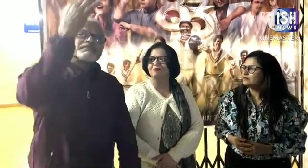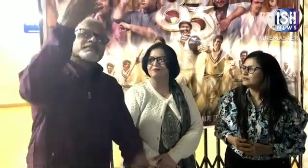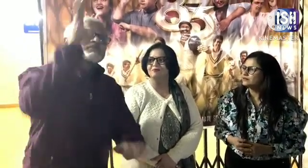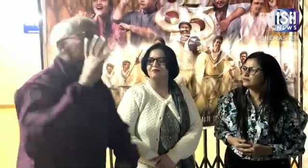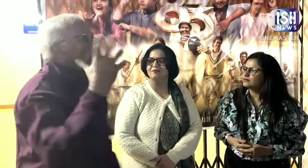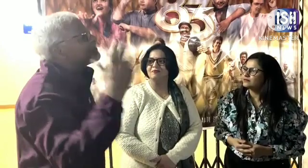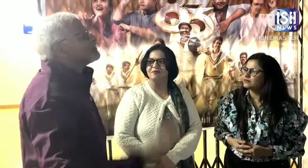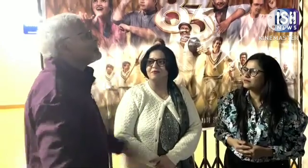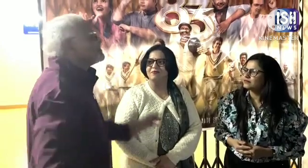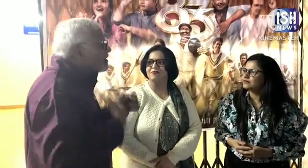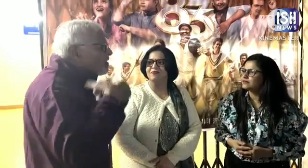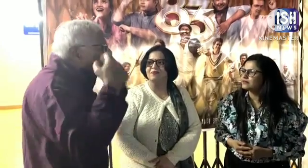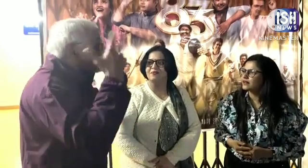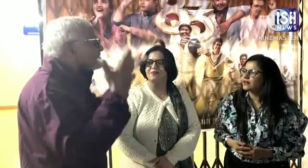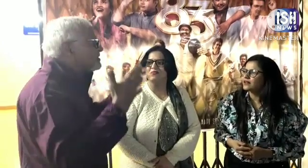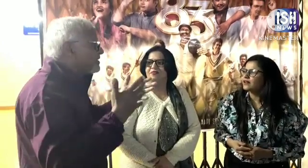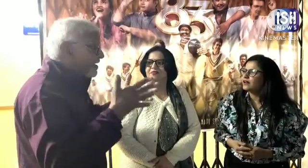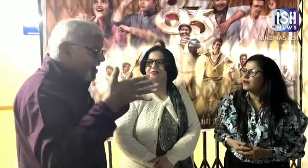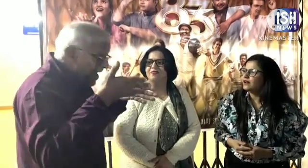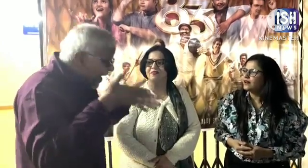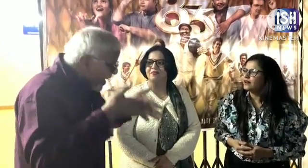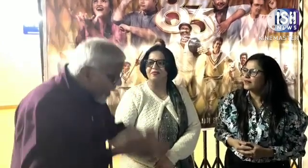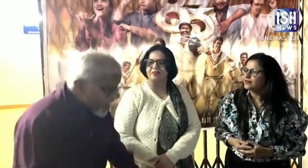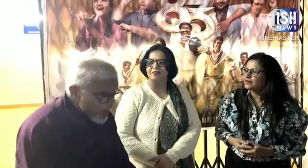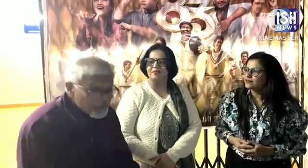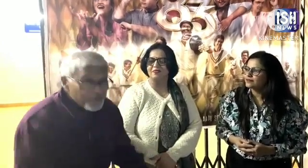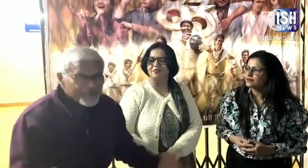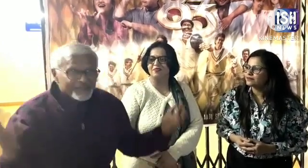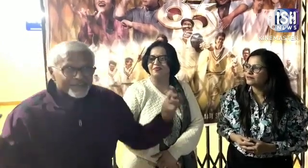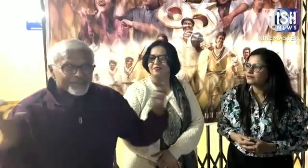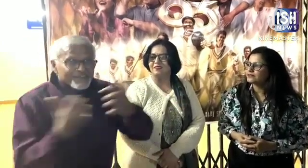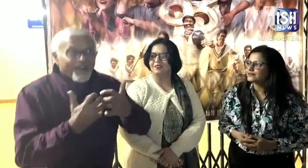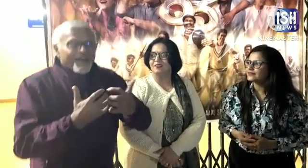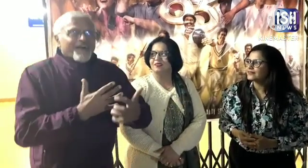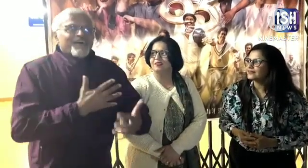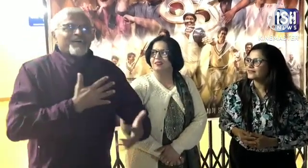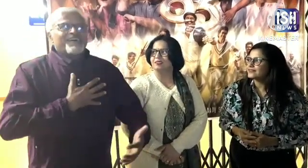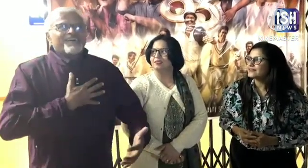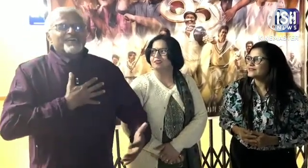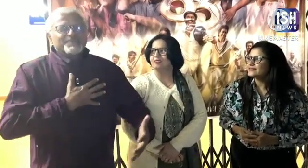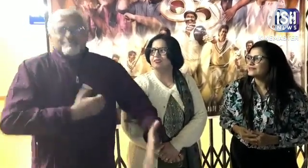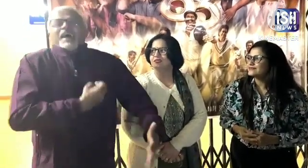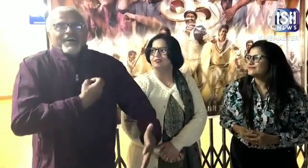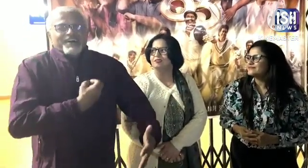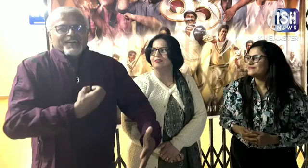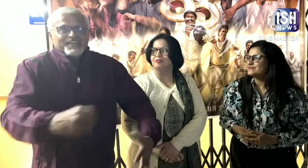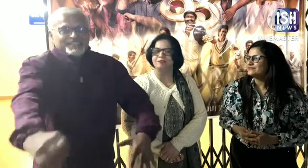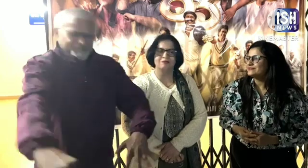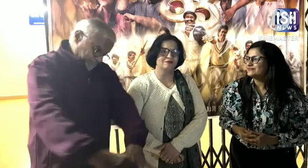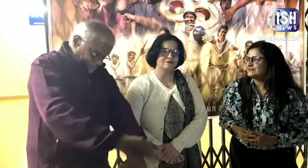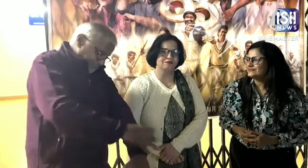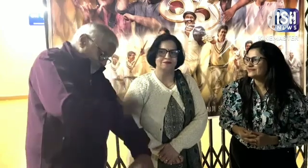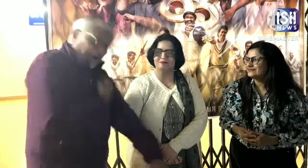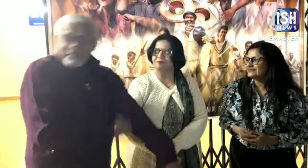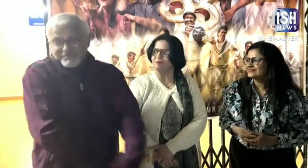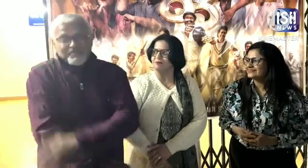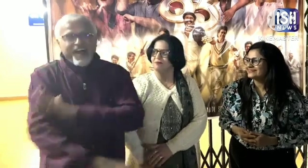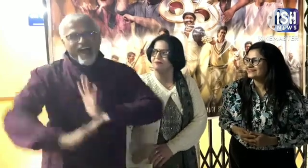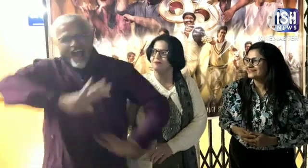नहीं महसूस हो रहा था, क्योंकि मैं समझ नहीं पा रहा था। अब आईएसएल व्याख्या के साथ मेरे रोंगटे खड़े हो गए और